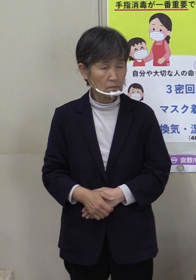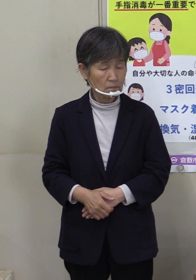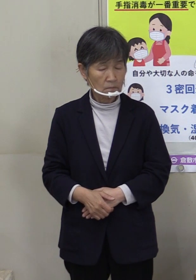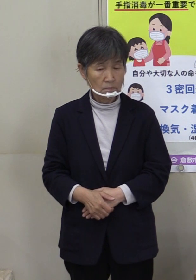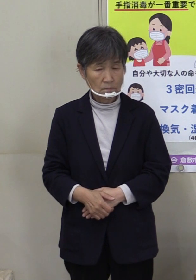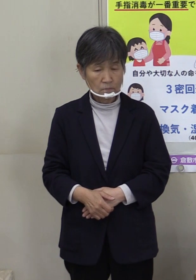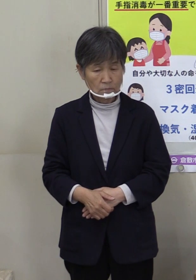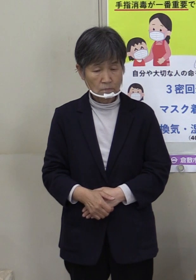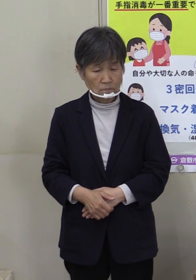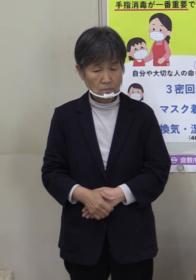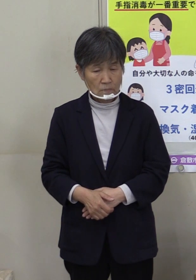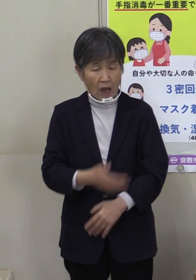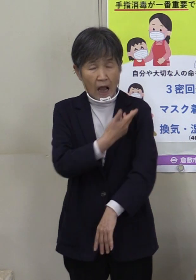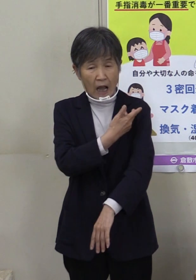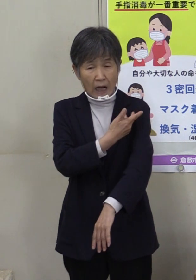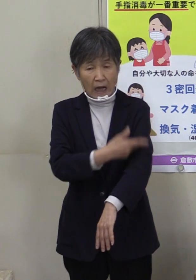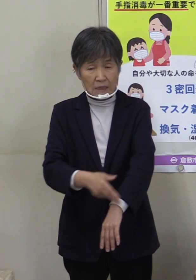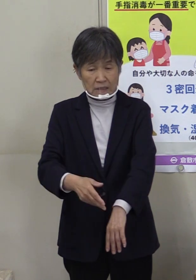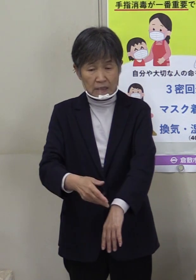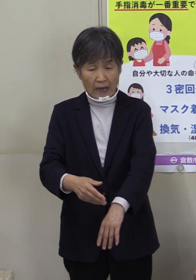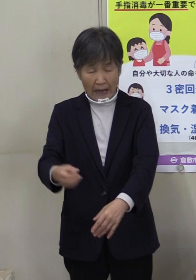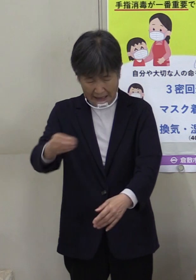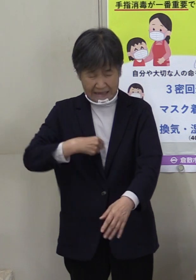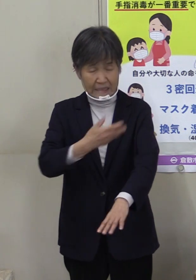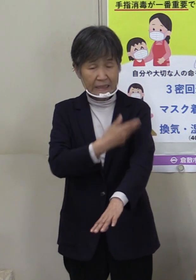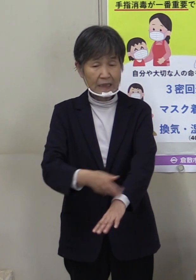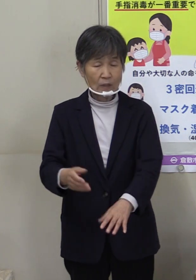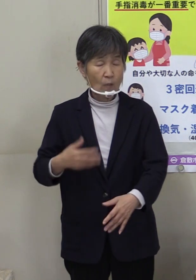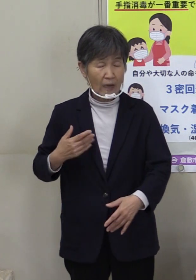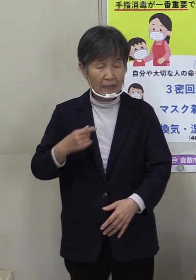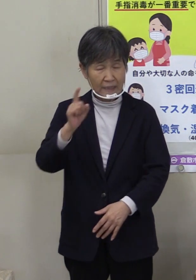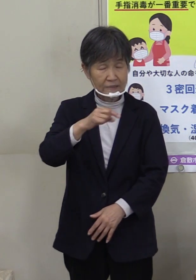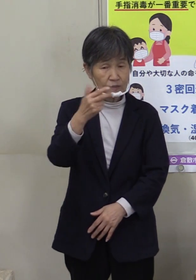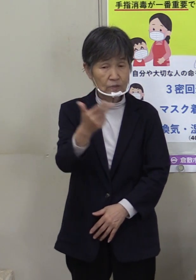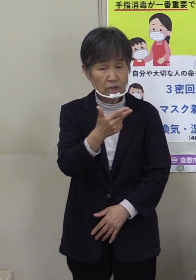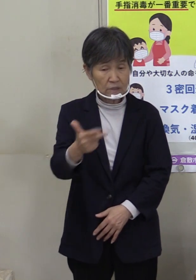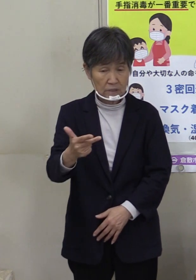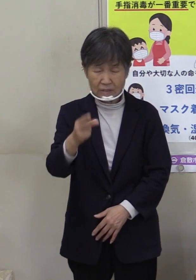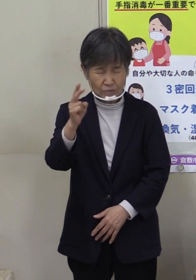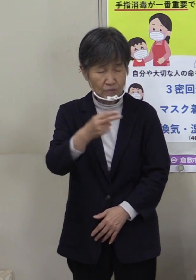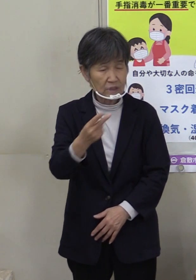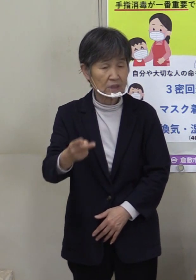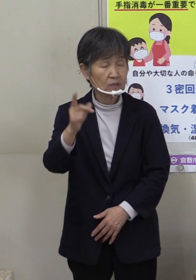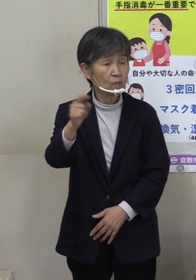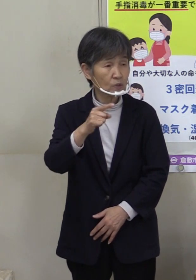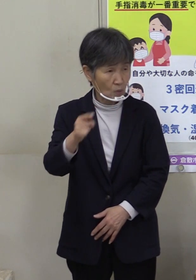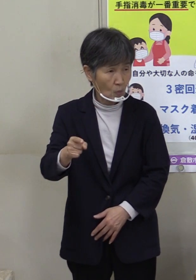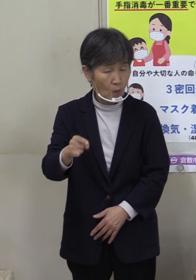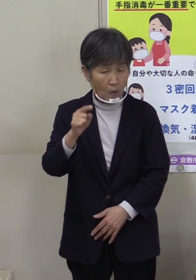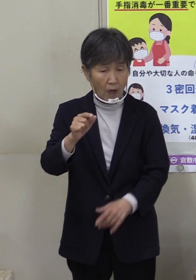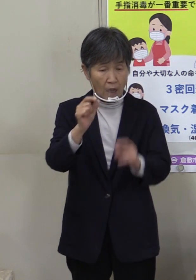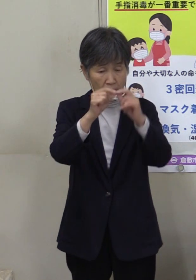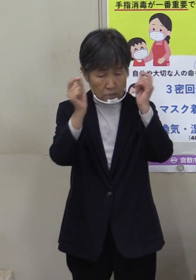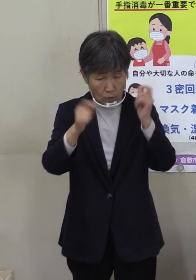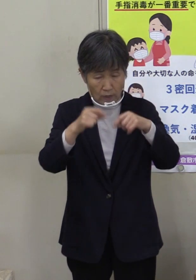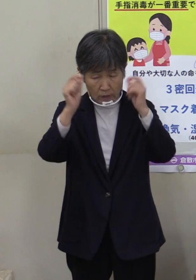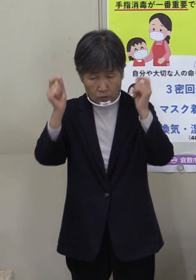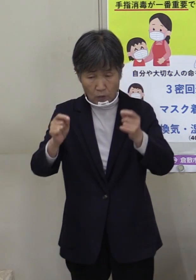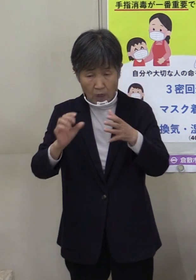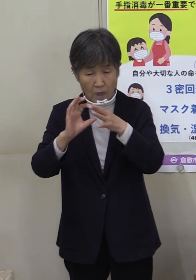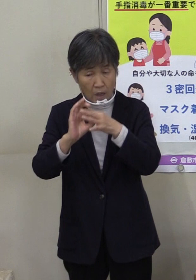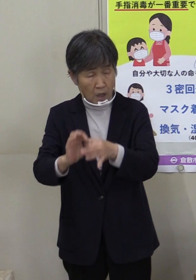すみません、経路不明の12人の方はそれぞれ、関係がある